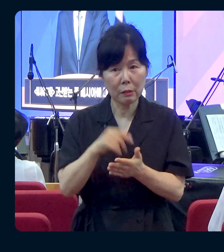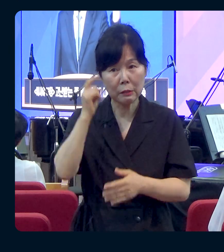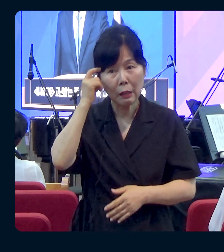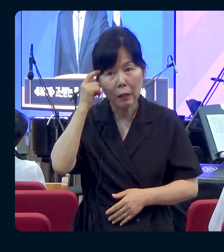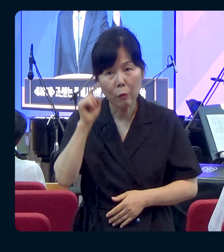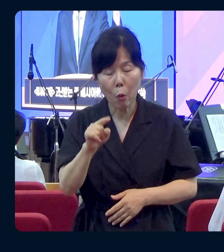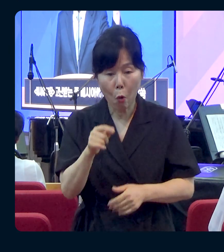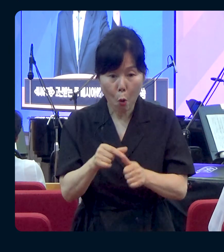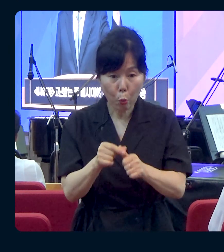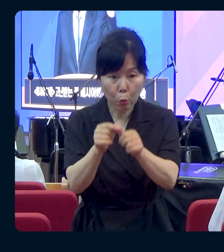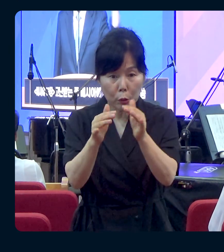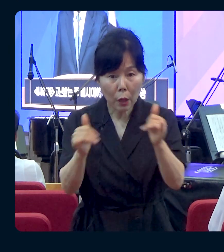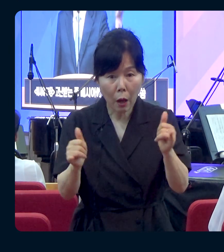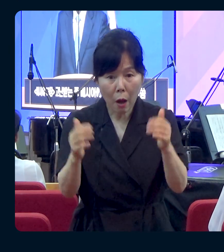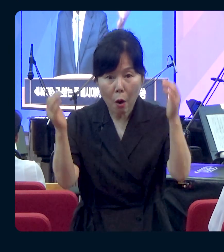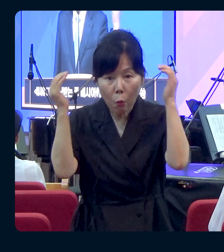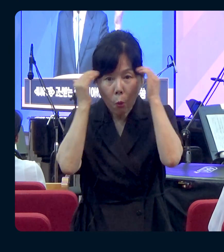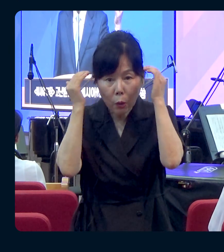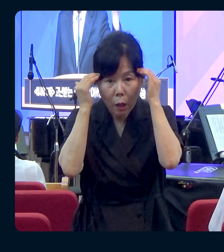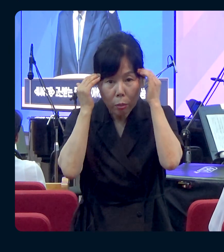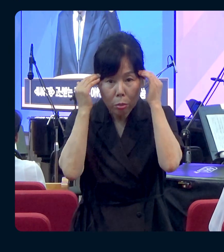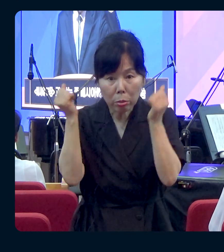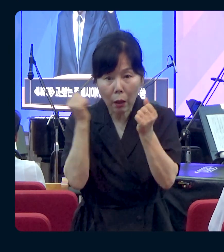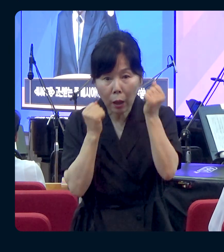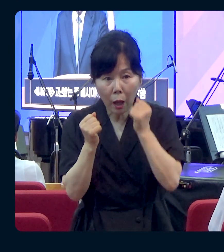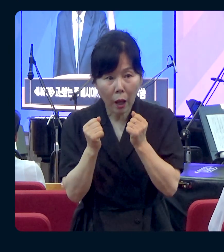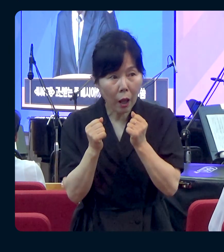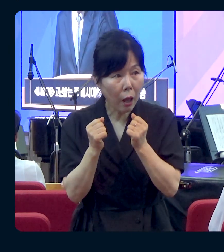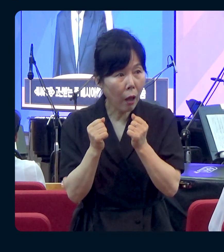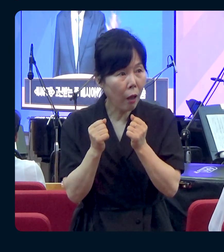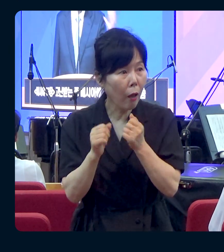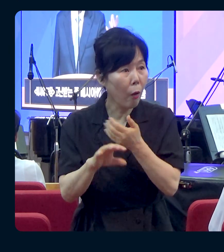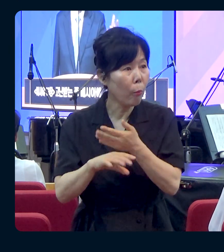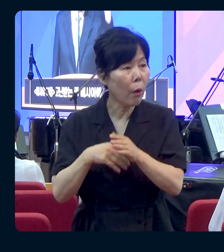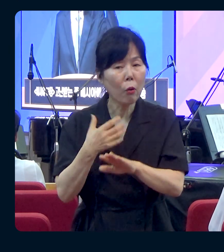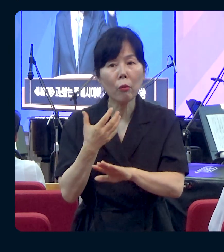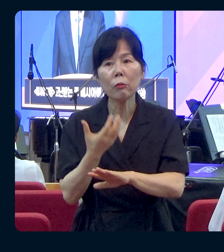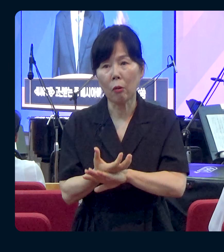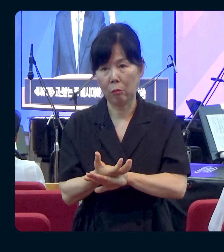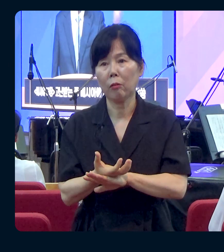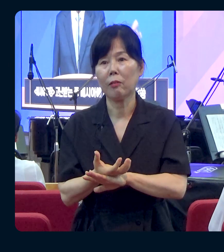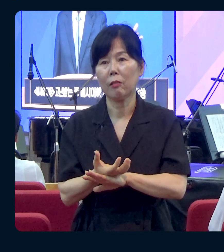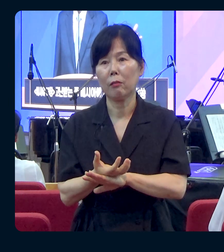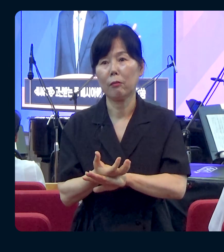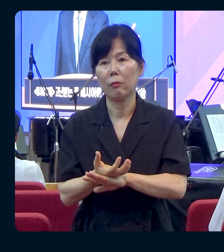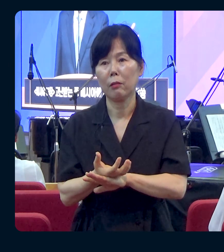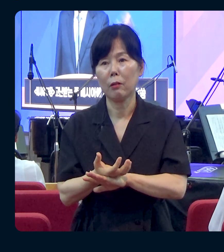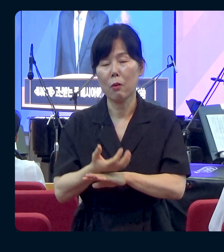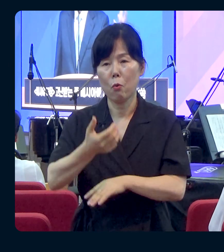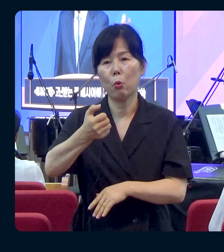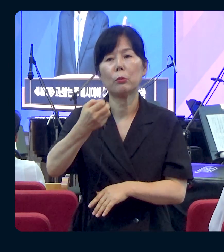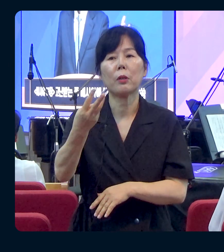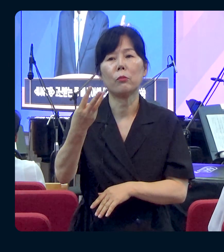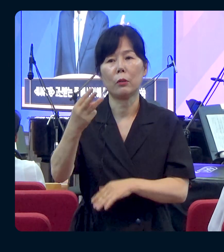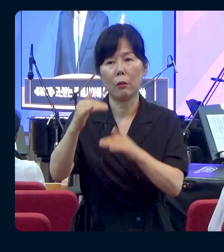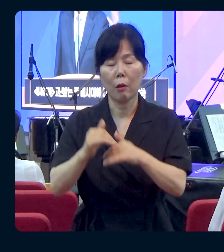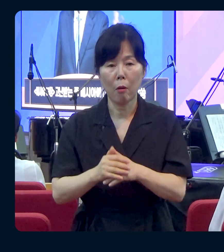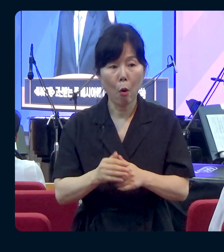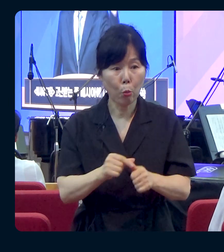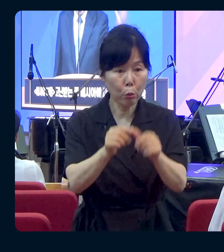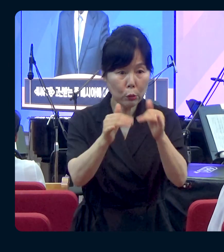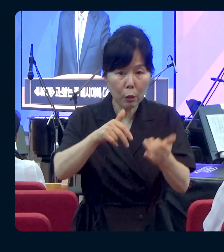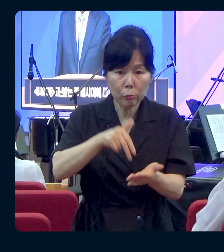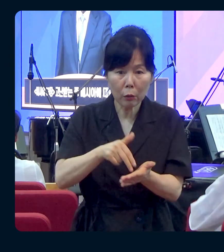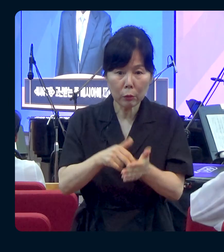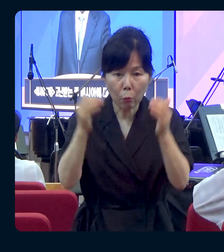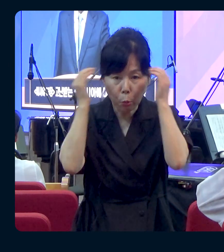달리 메시아가 고난을 당한다고 하는 아주 파격적인 예언을 하고 있는 것이 바로 이사야 53장이에요.